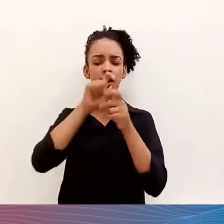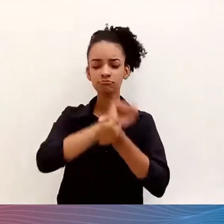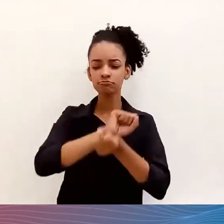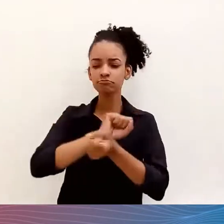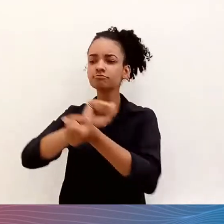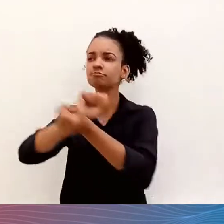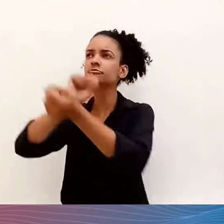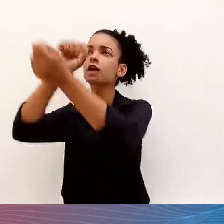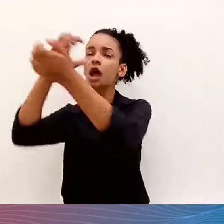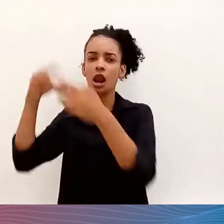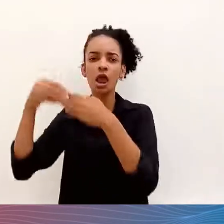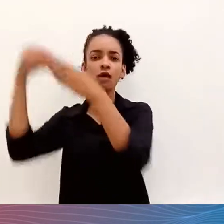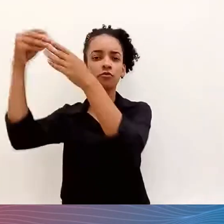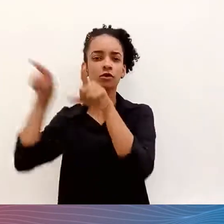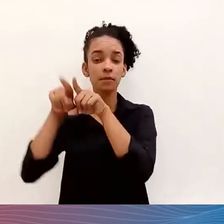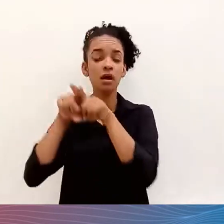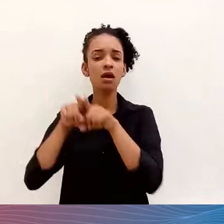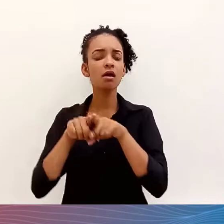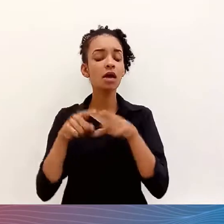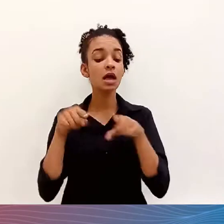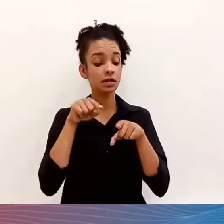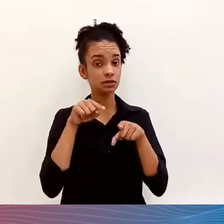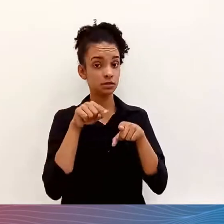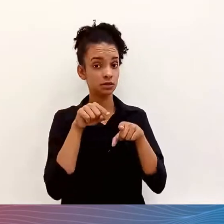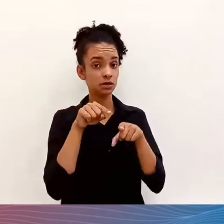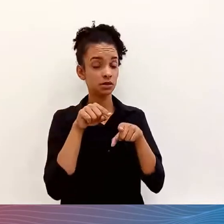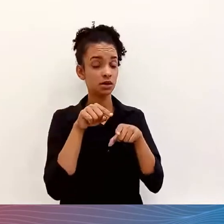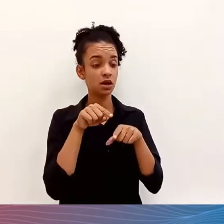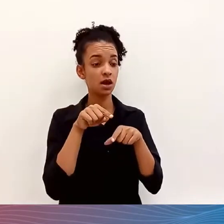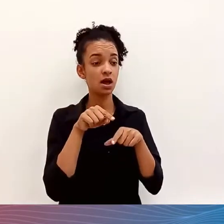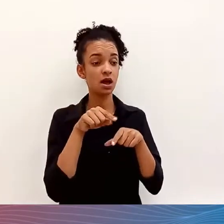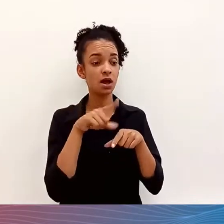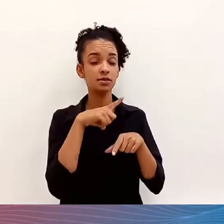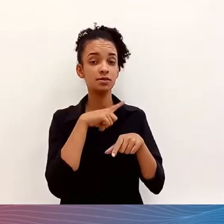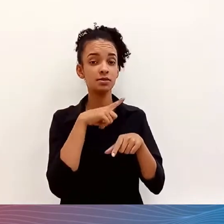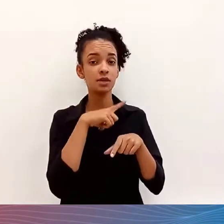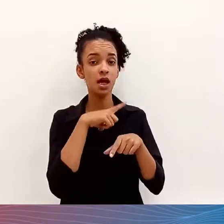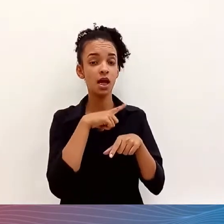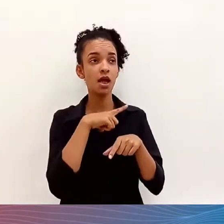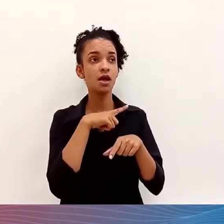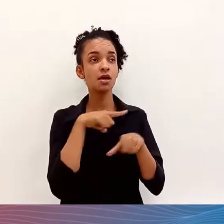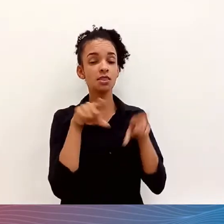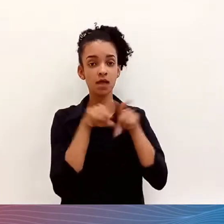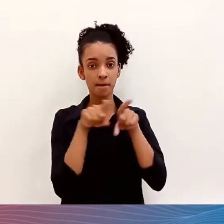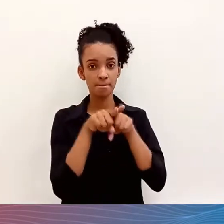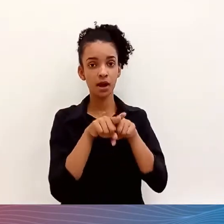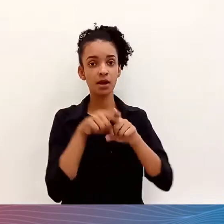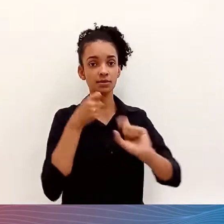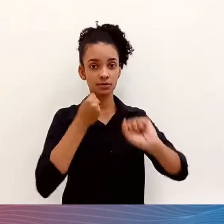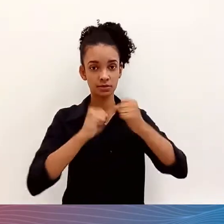citação. Essa citação veio de Salmo 68.